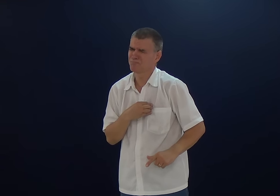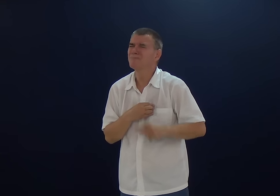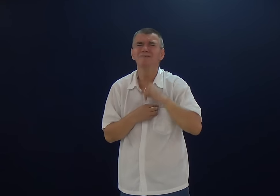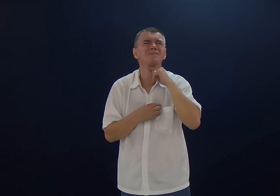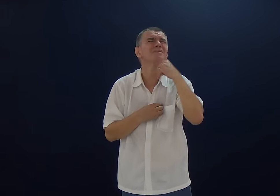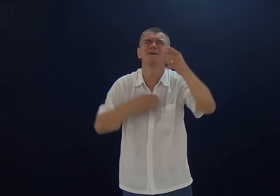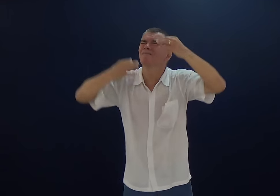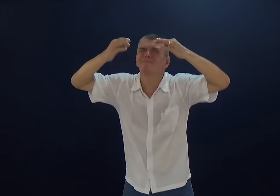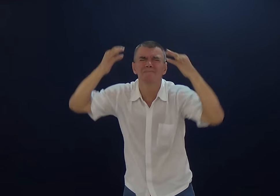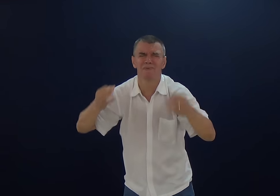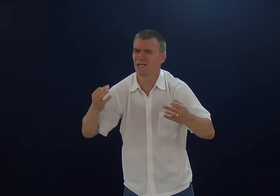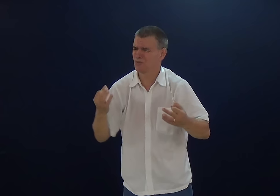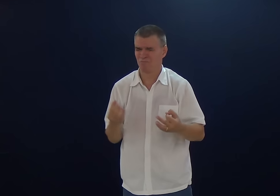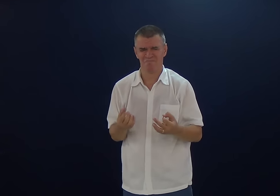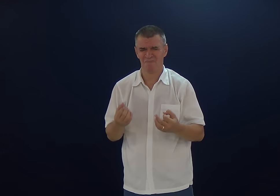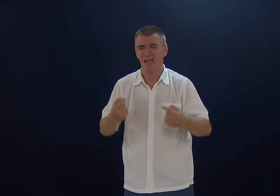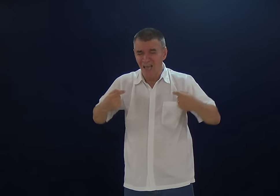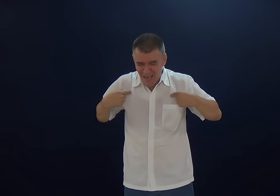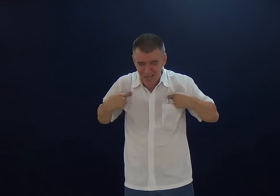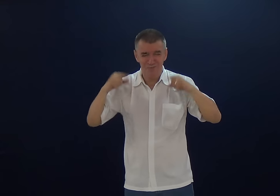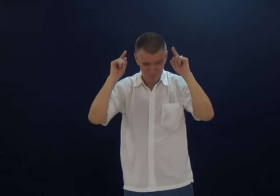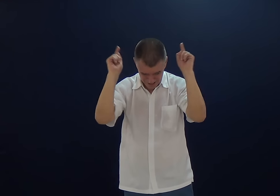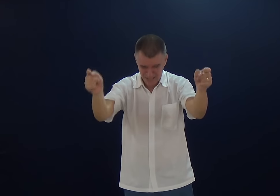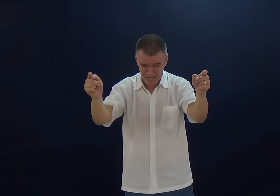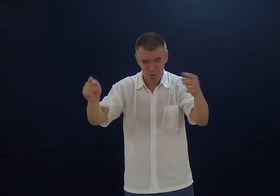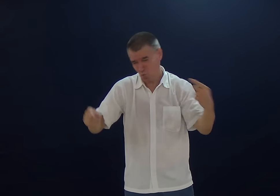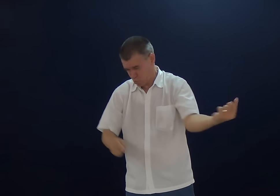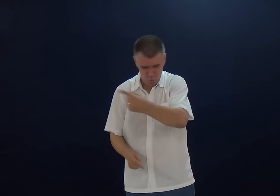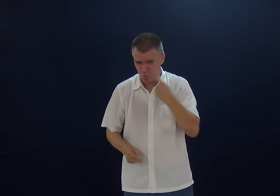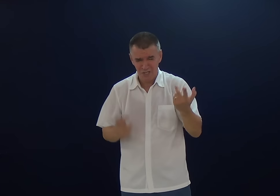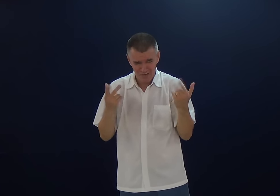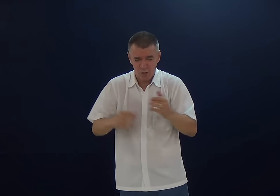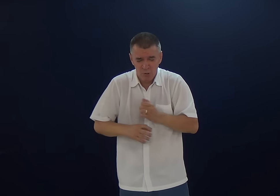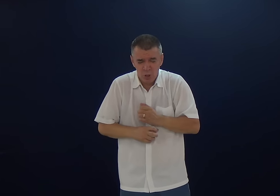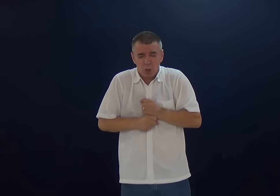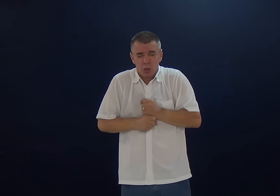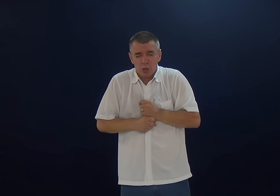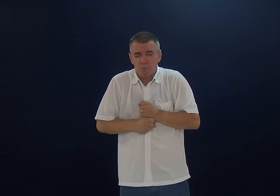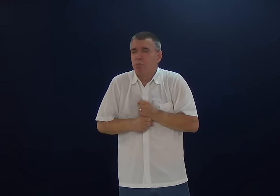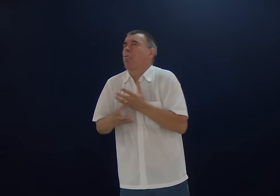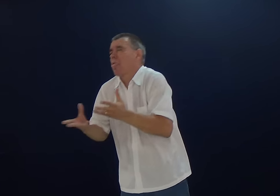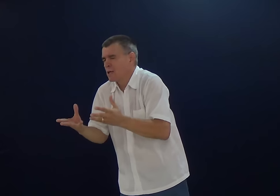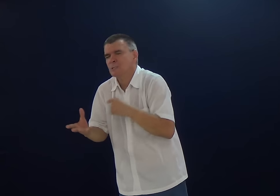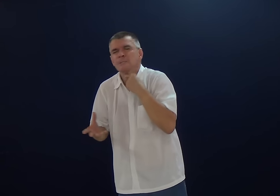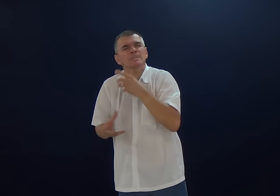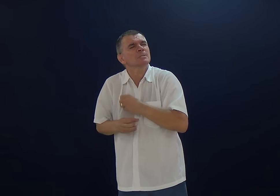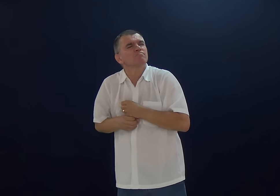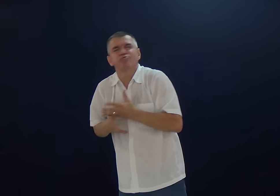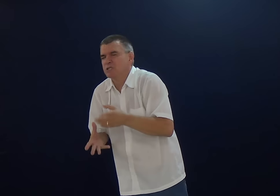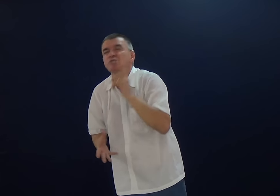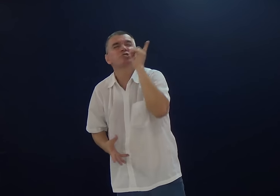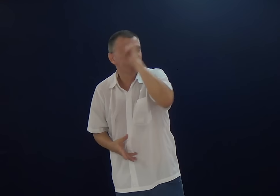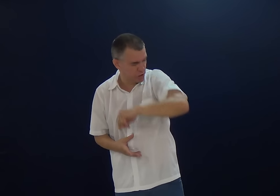nós temos uma prática terrível chamada pecado e por vezes nós acumulamos